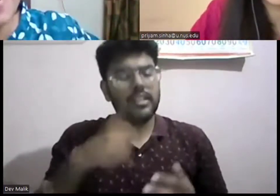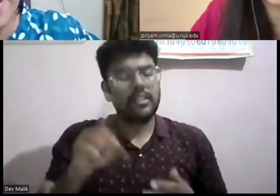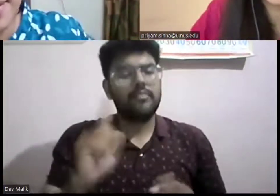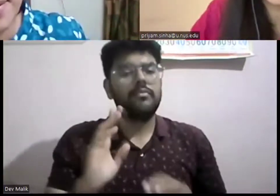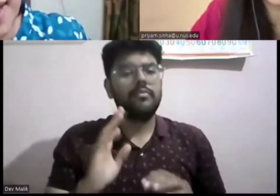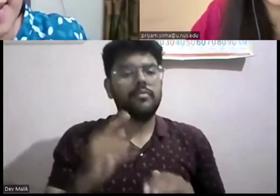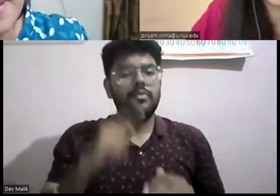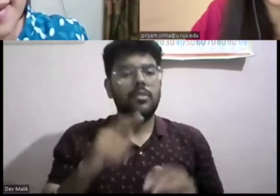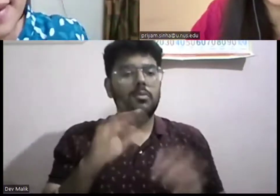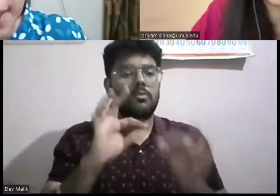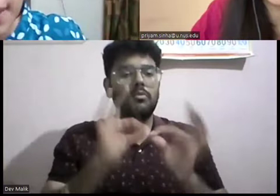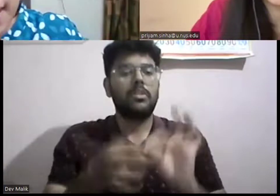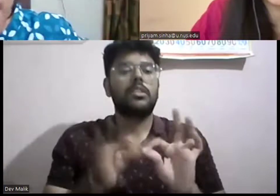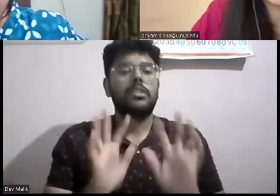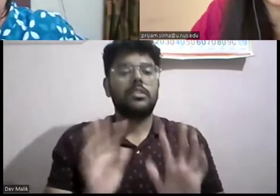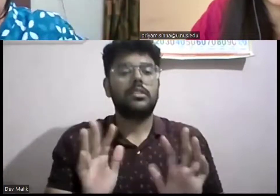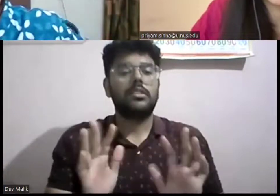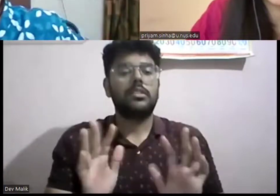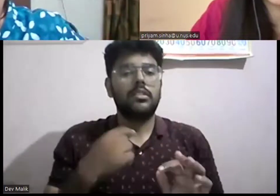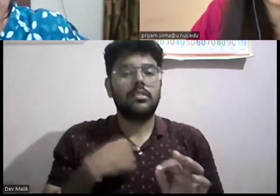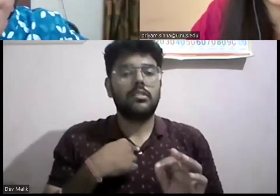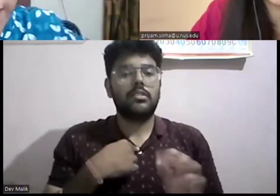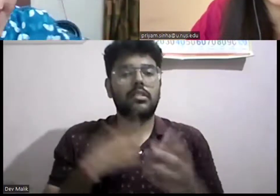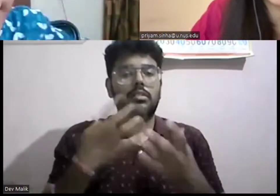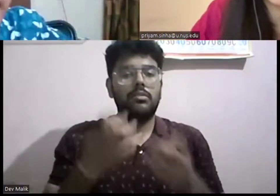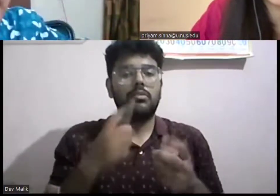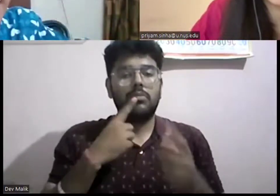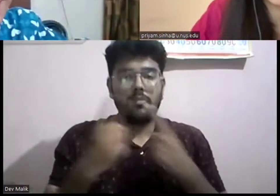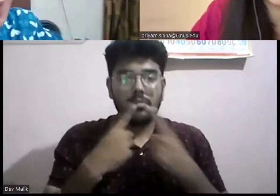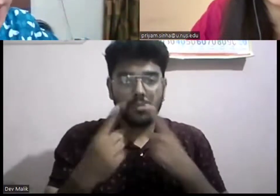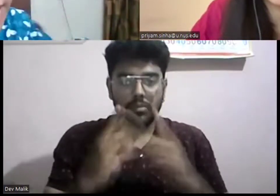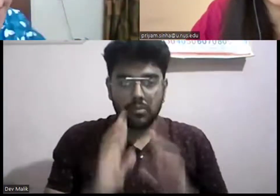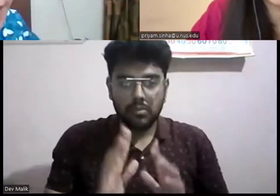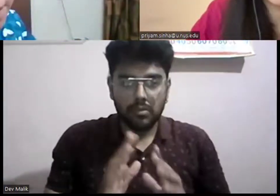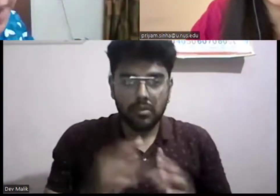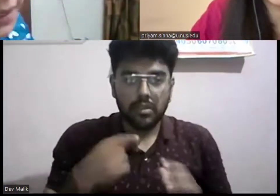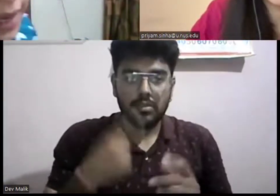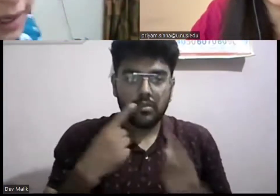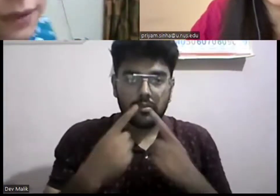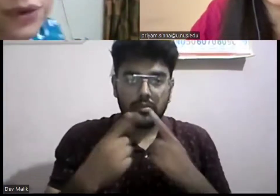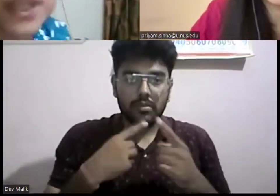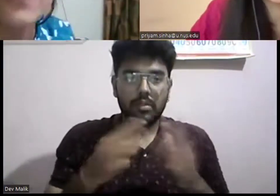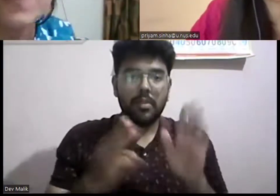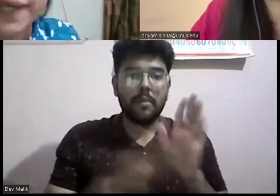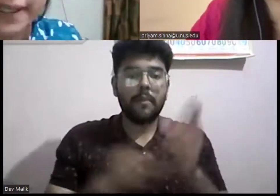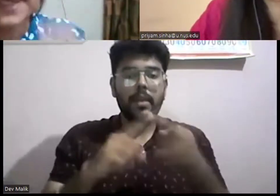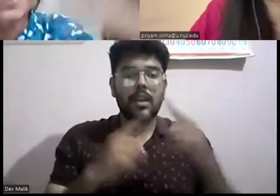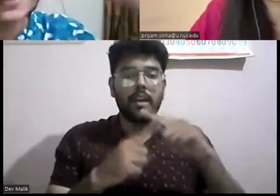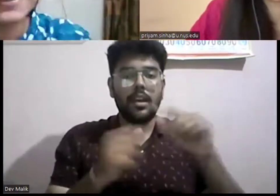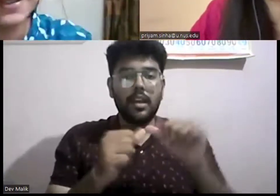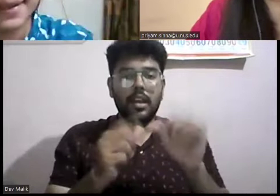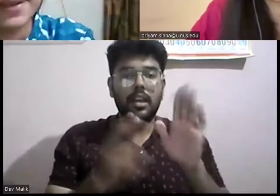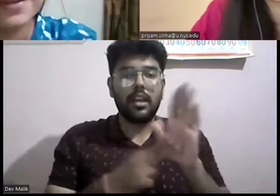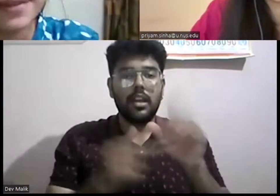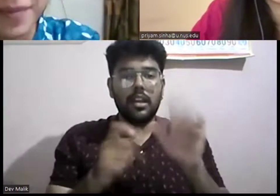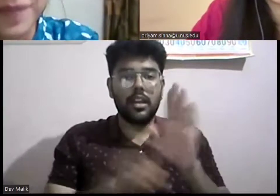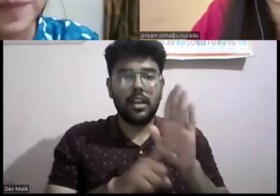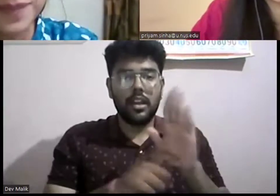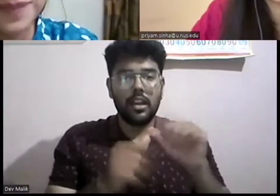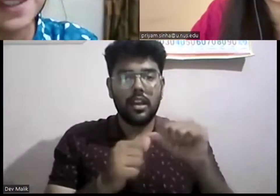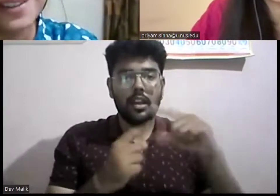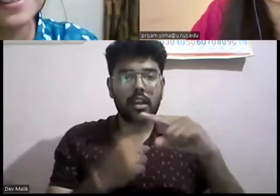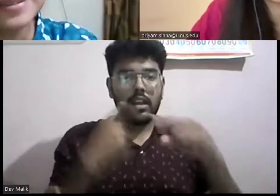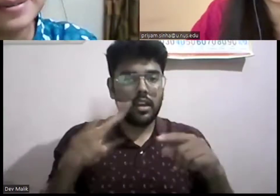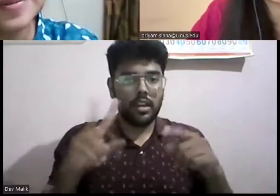it there. And this is something that I had wanted to talk about when I was talking about meta narratives. कि वो बनता ही कैसे